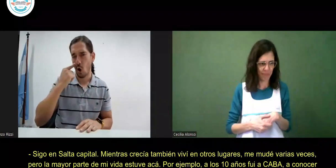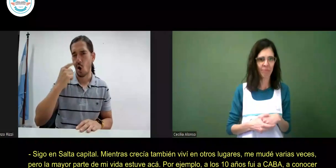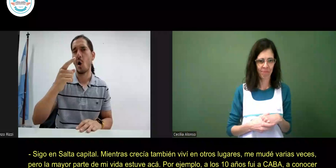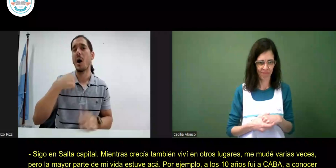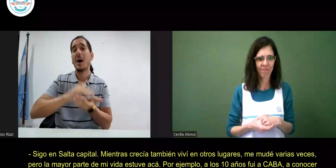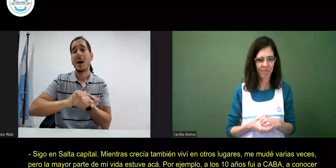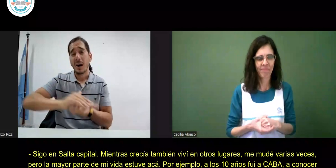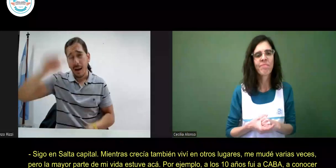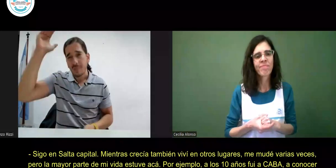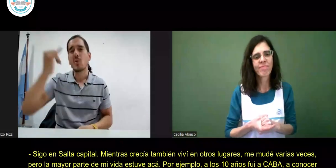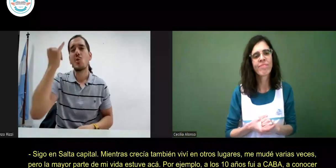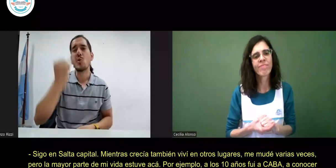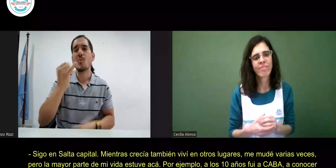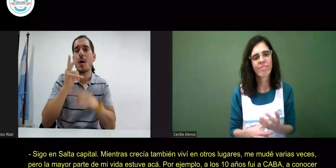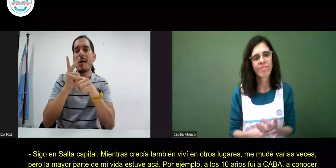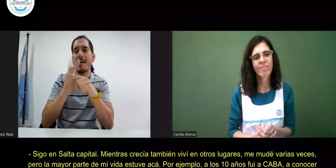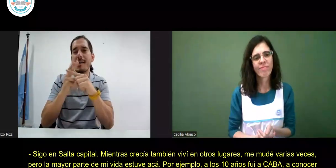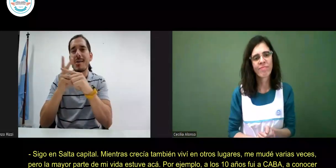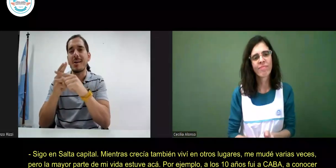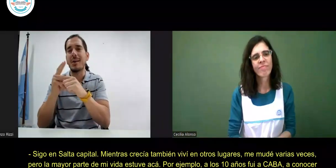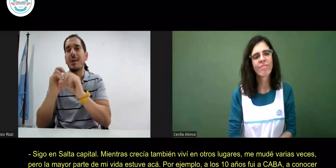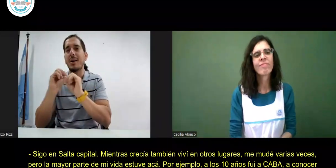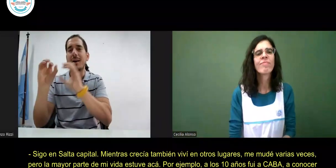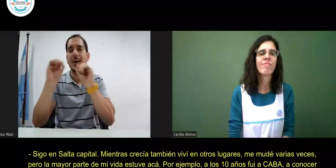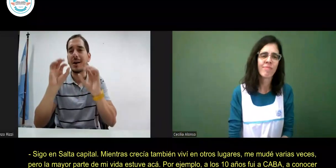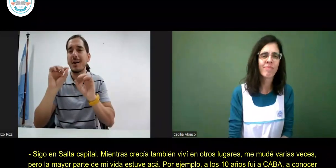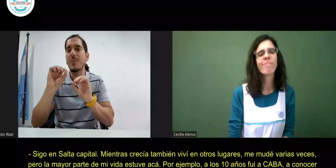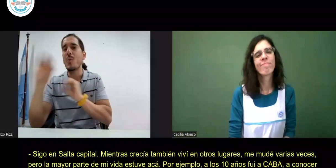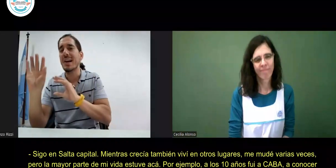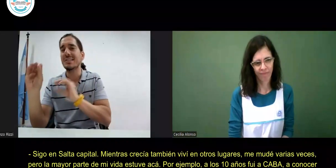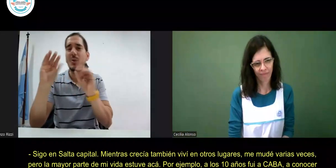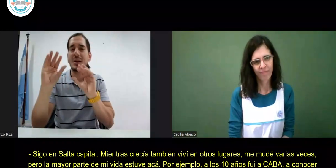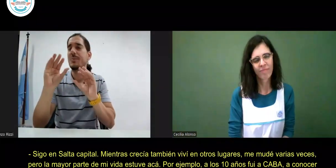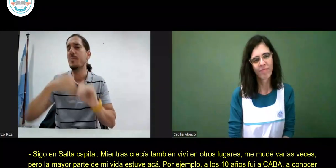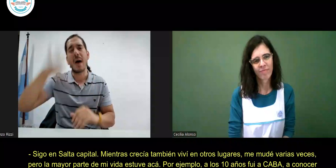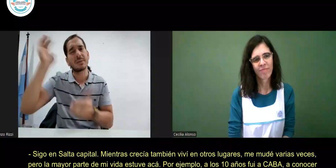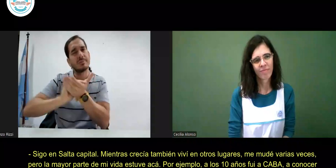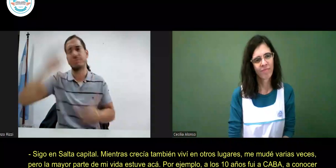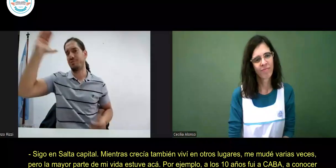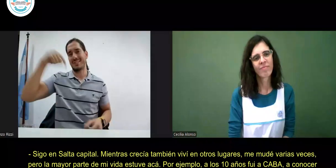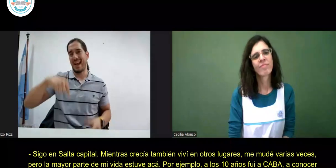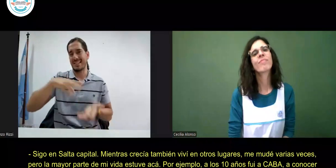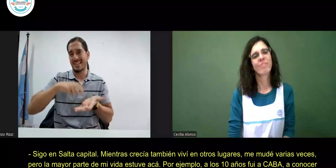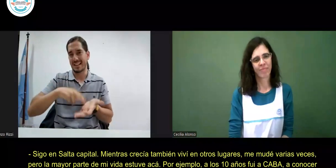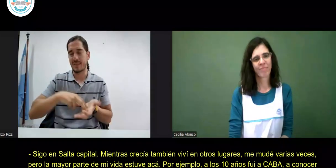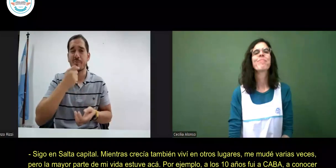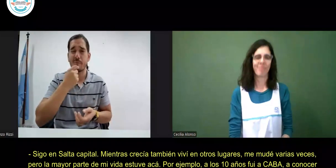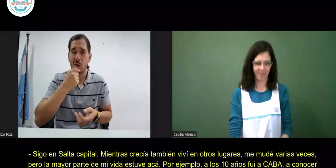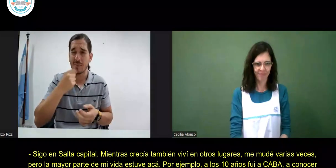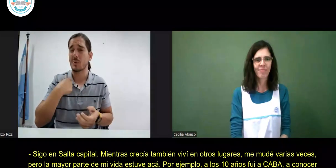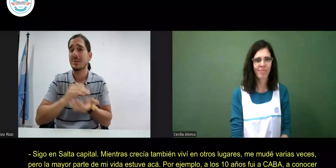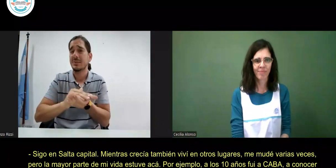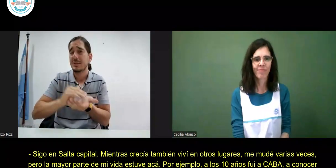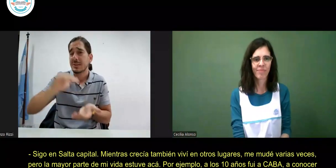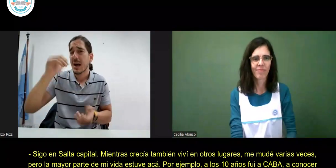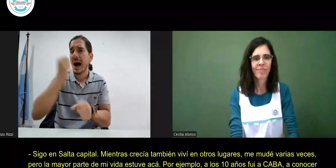Sigo en Salta, capital. Mientras crecía, también viví en otros lugares. Me mudé varias veces, pero